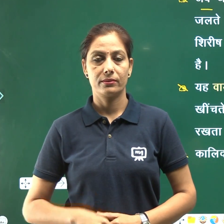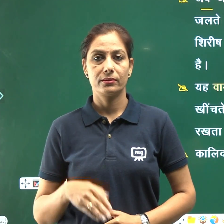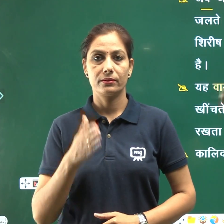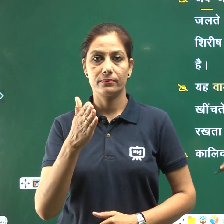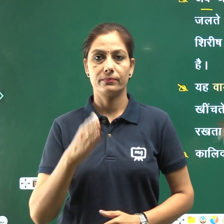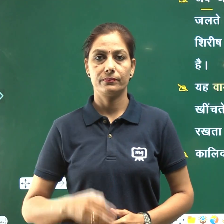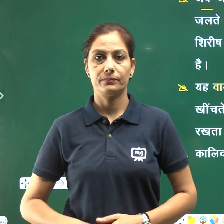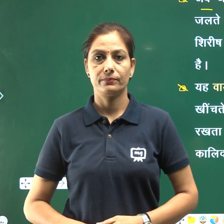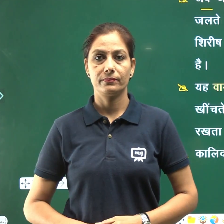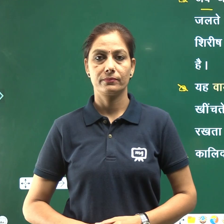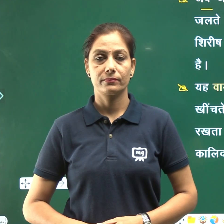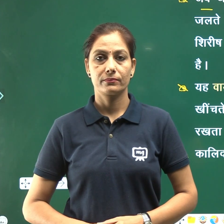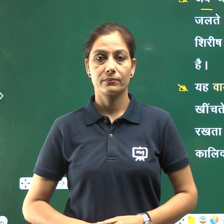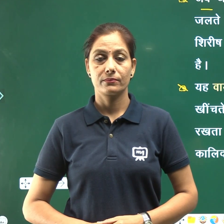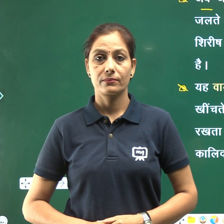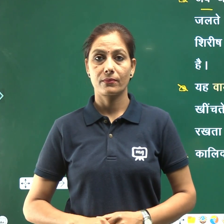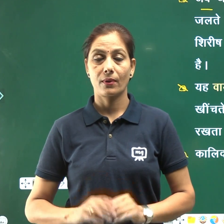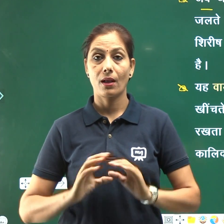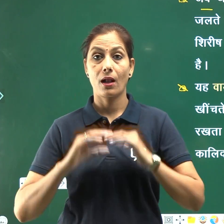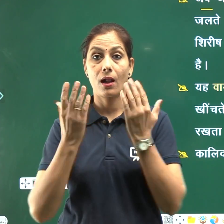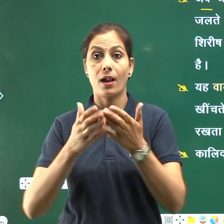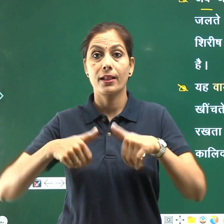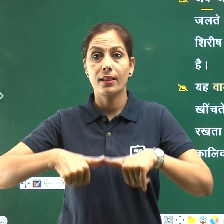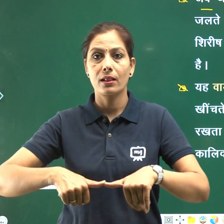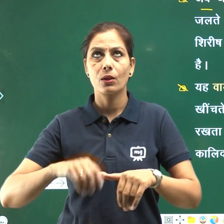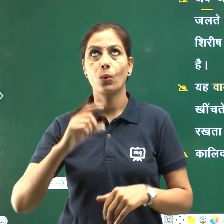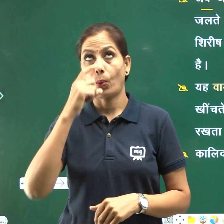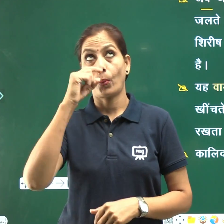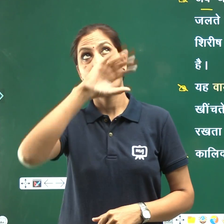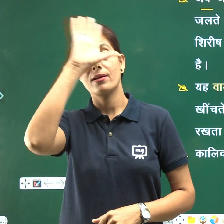जब धरती और आसमान